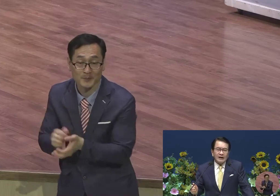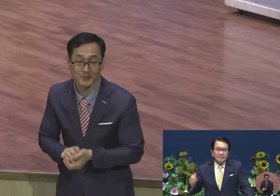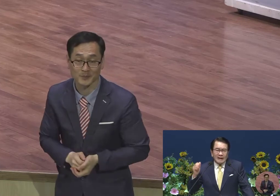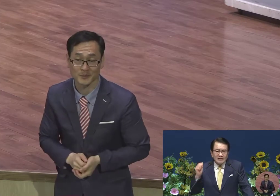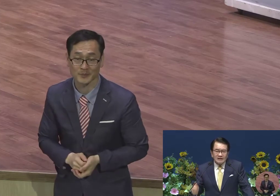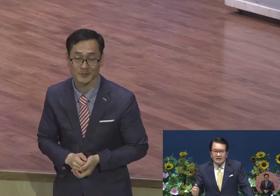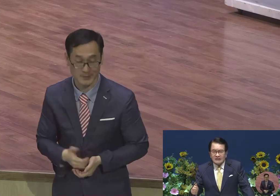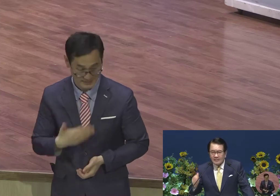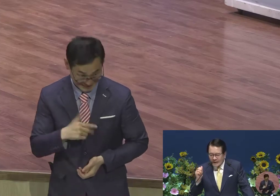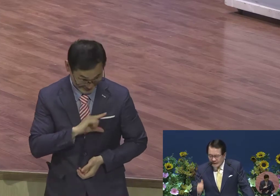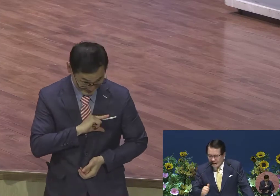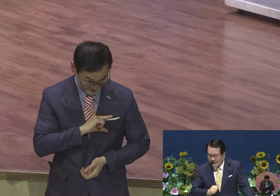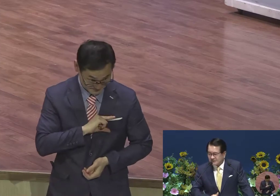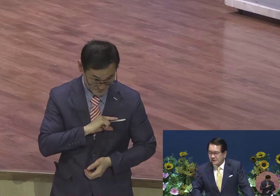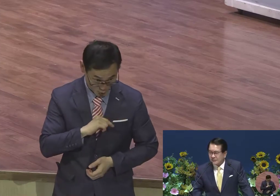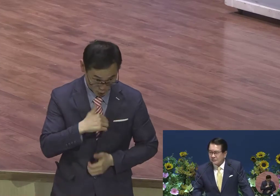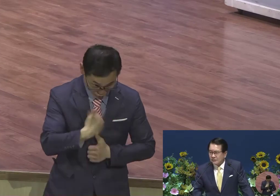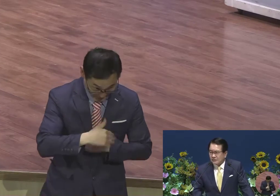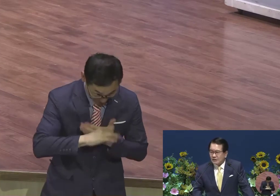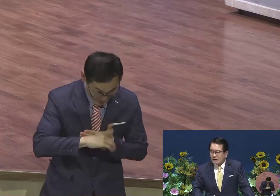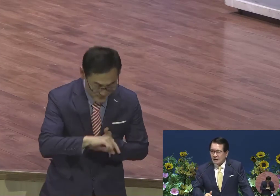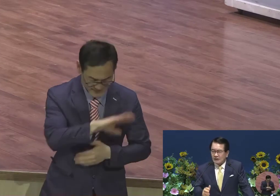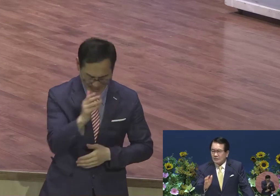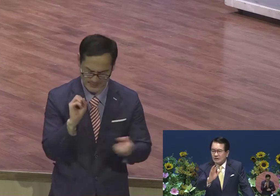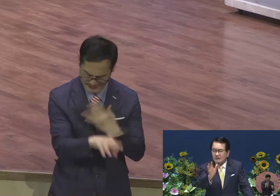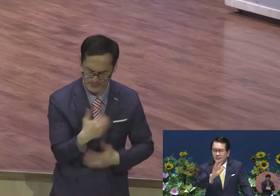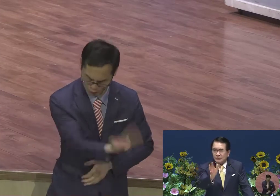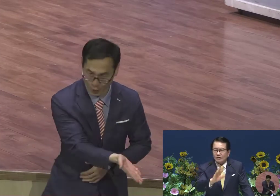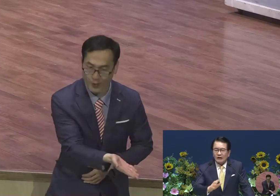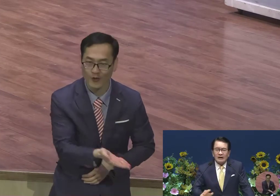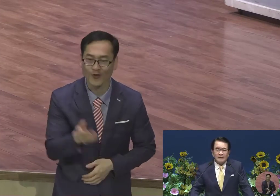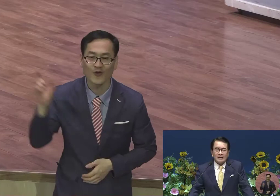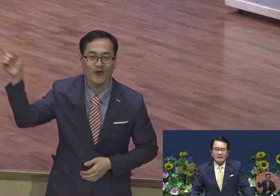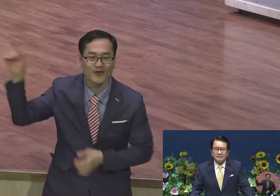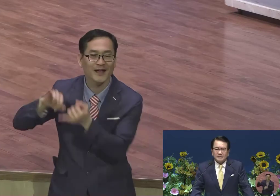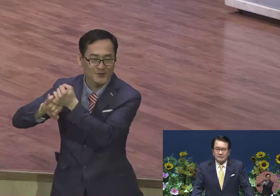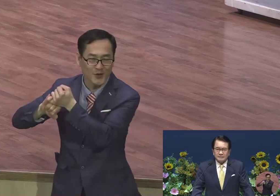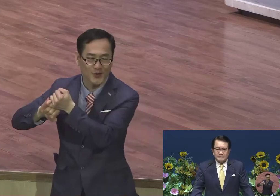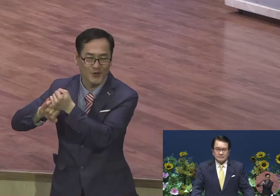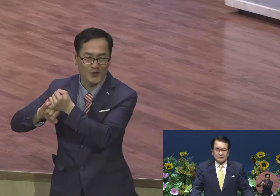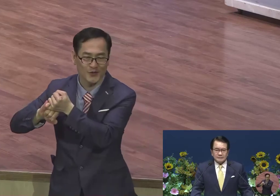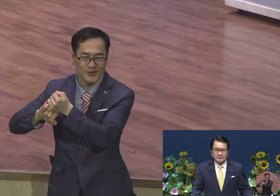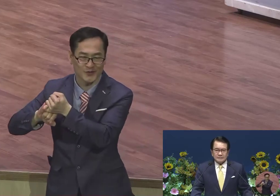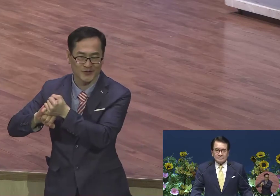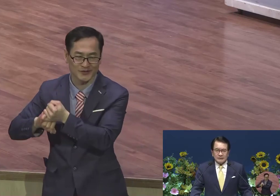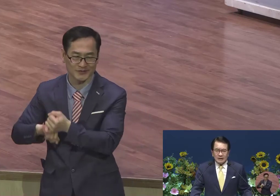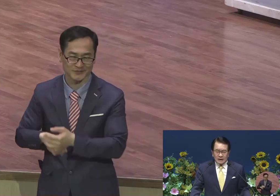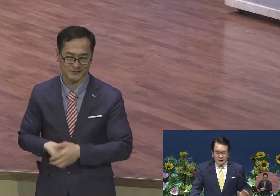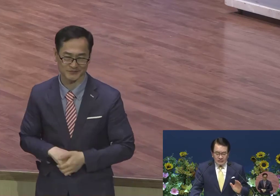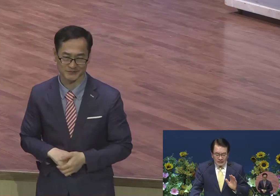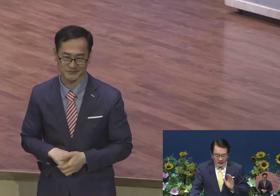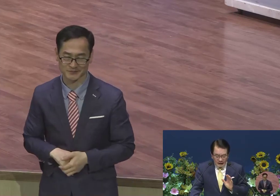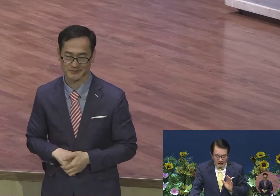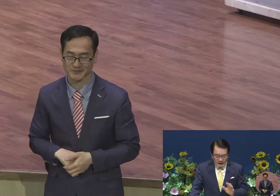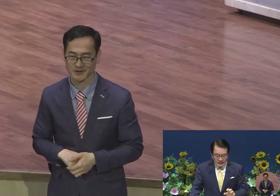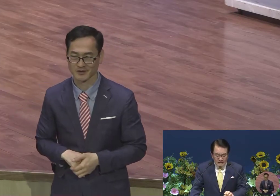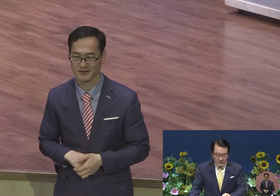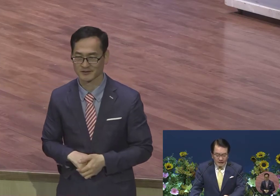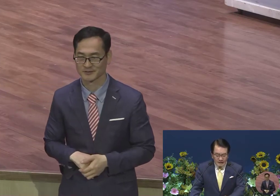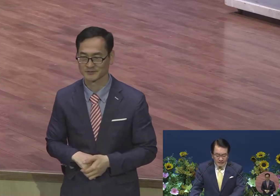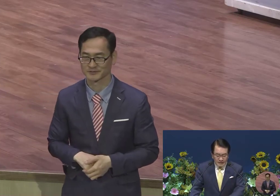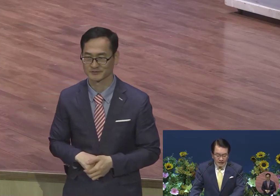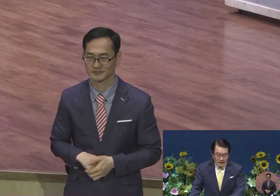구하면 내가 반드시 응답하리라 그랬어요 그러니까 여러분 잊어버려도 하나님 안 잊어버려 그러니까 딱